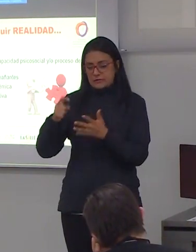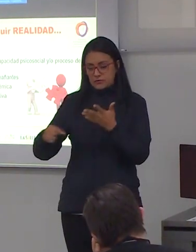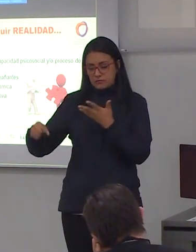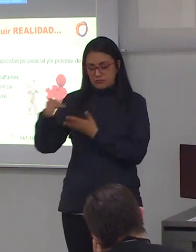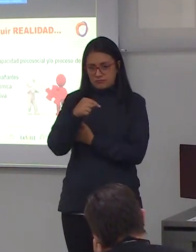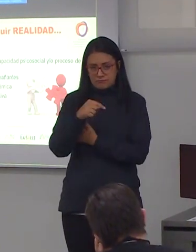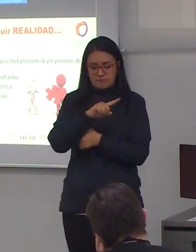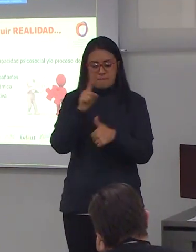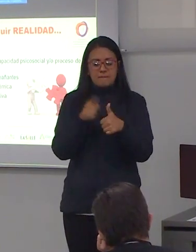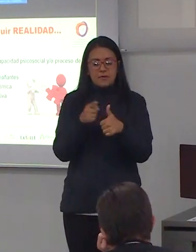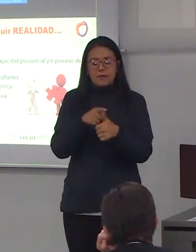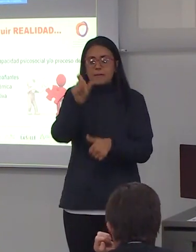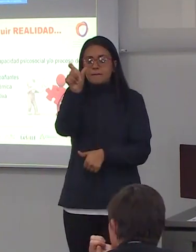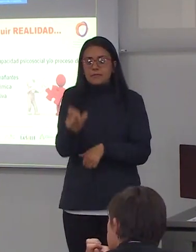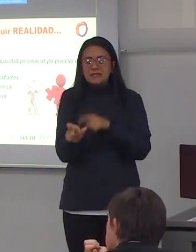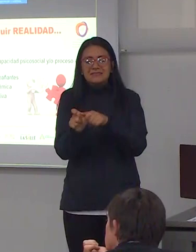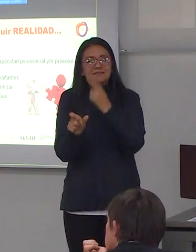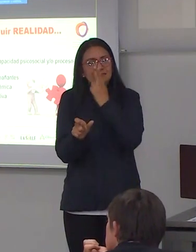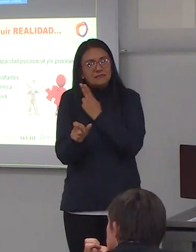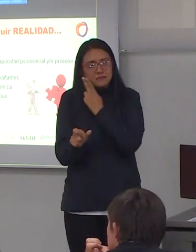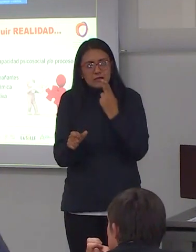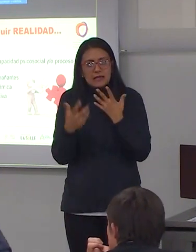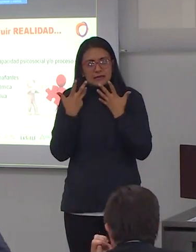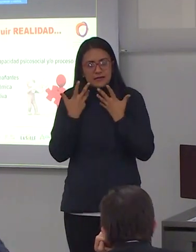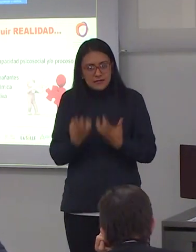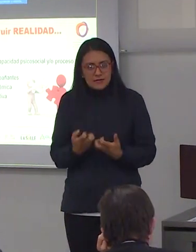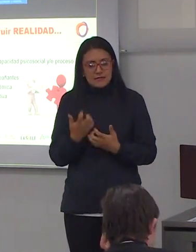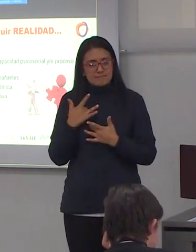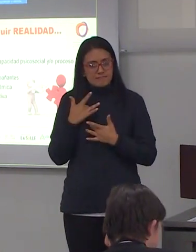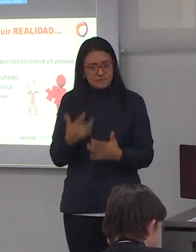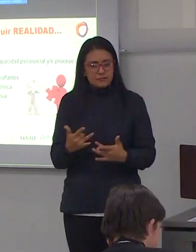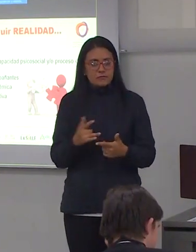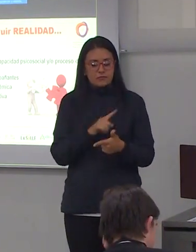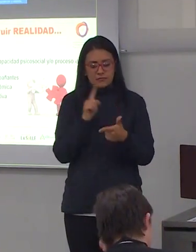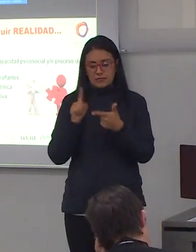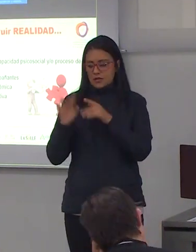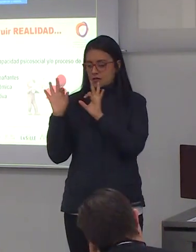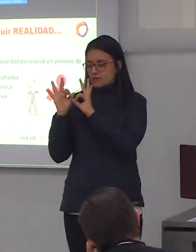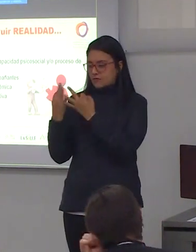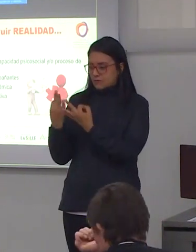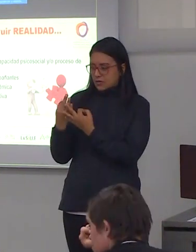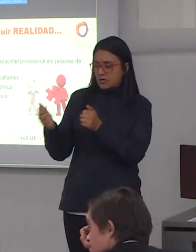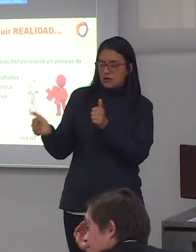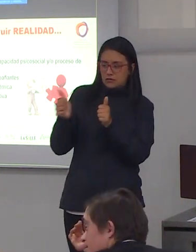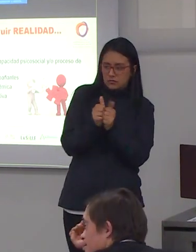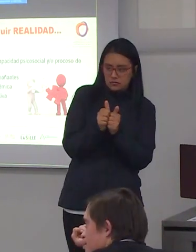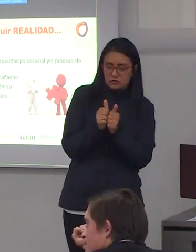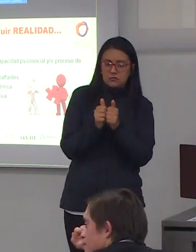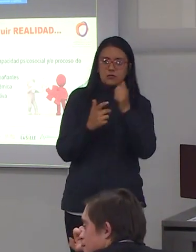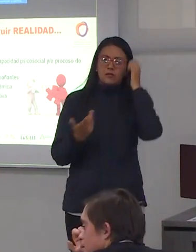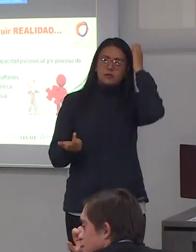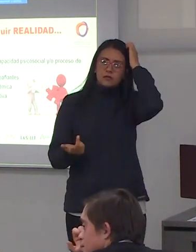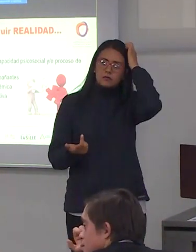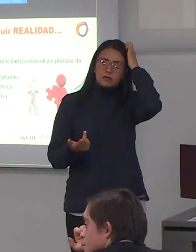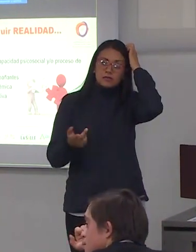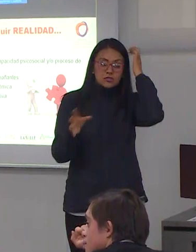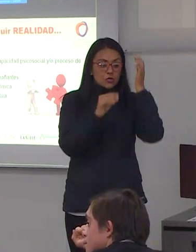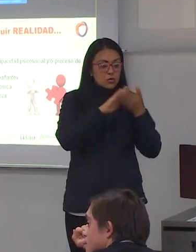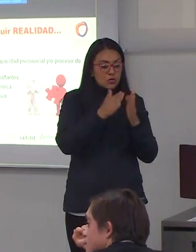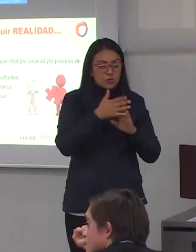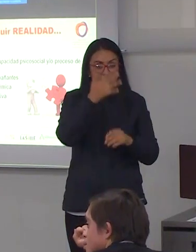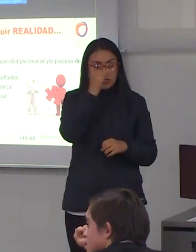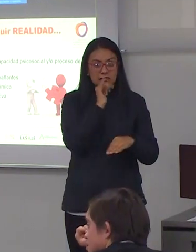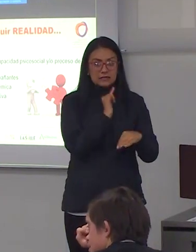uno la persona que se compromete que quiera hacerlo familiares acompañantes la comunidad académica en las